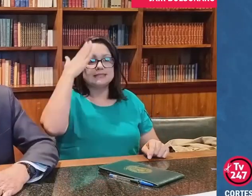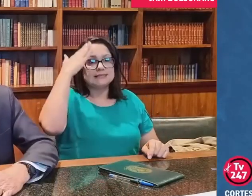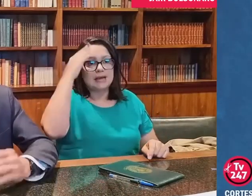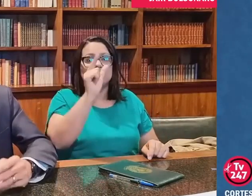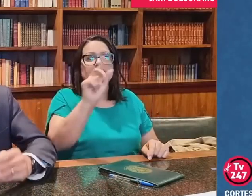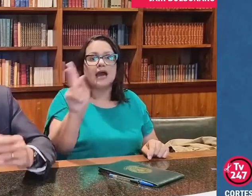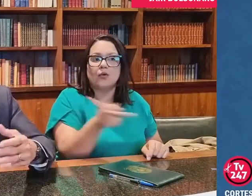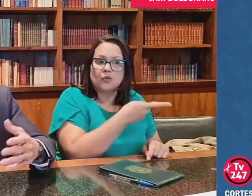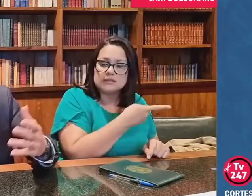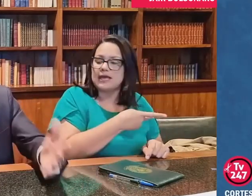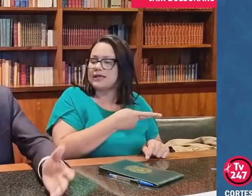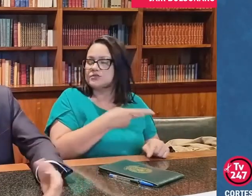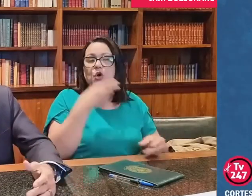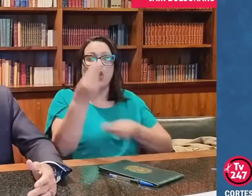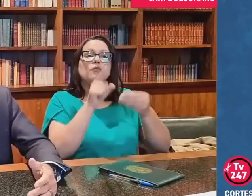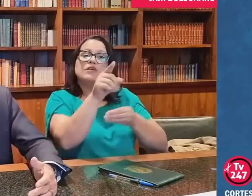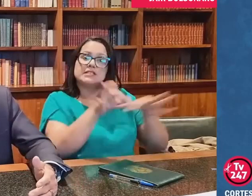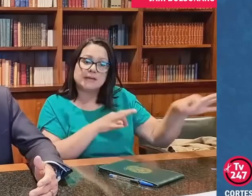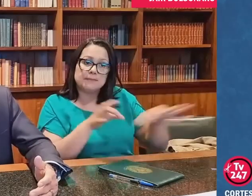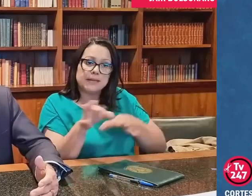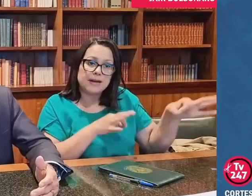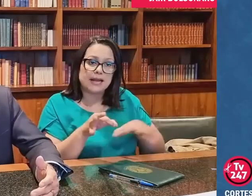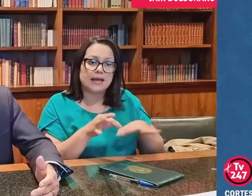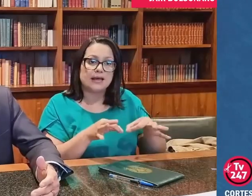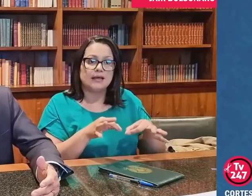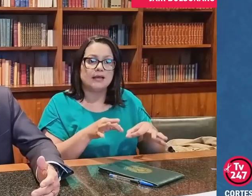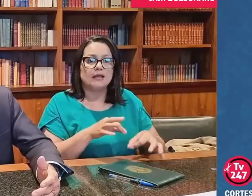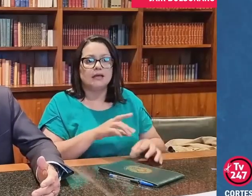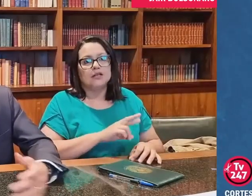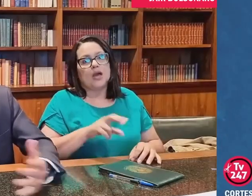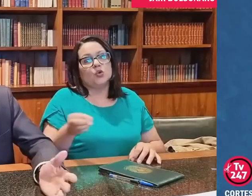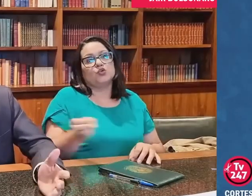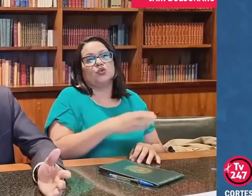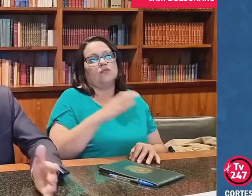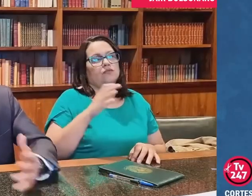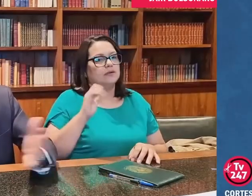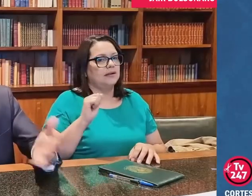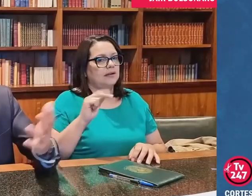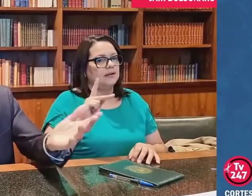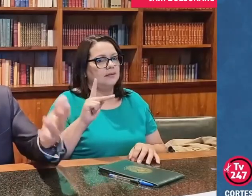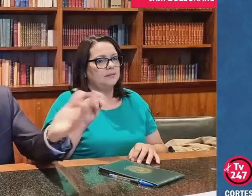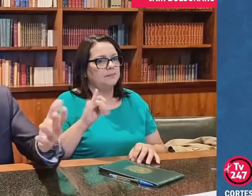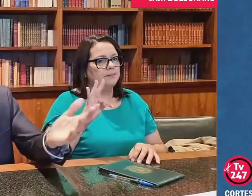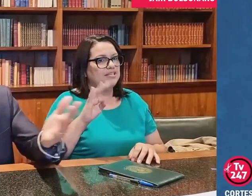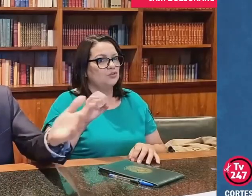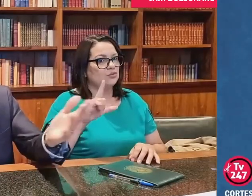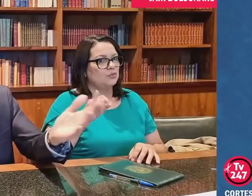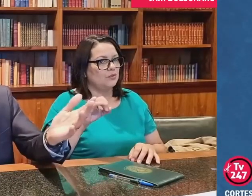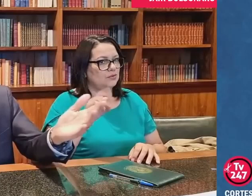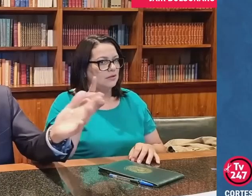você sabe como você deve se preparar não todo novo Capitólio ninguém